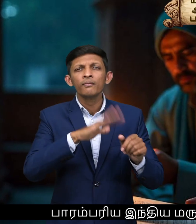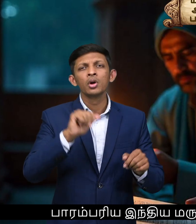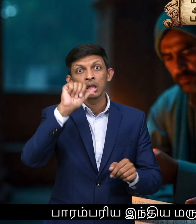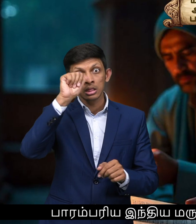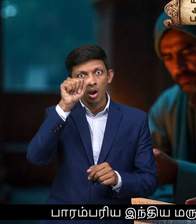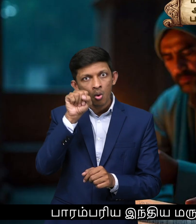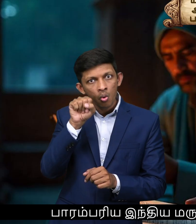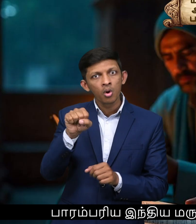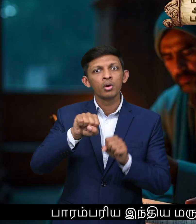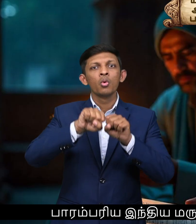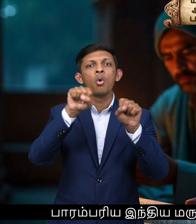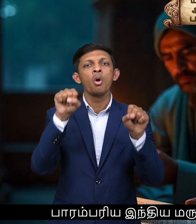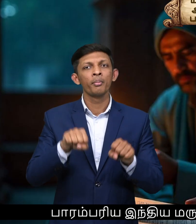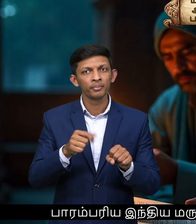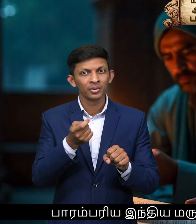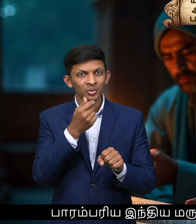ஆரோக்கியம்.